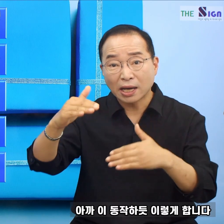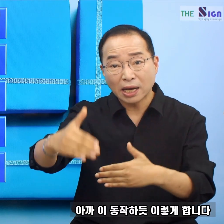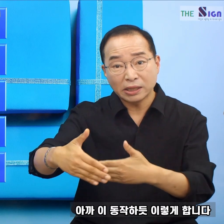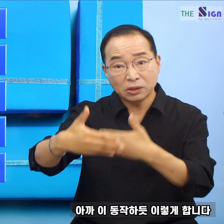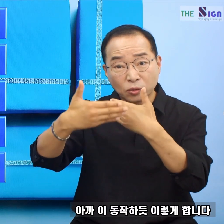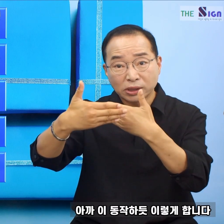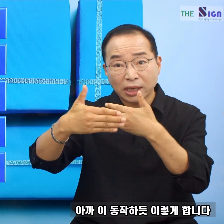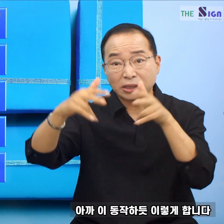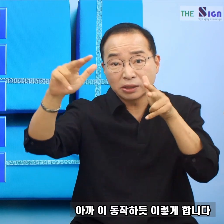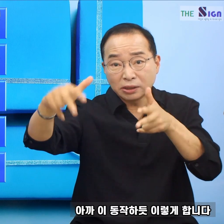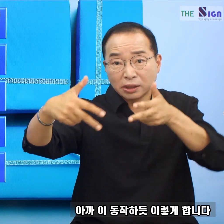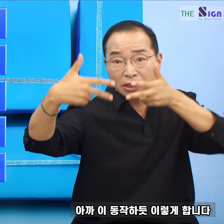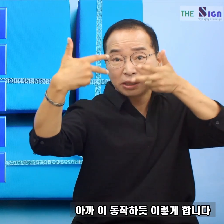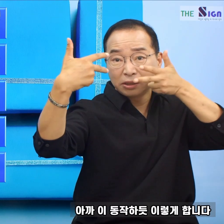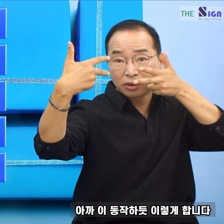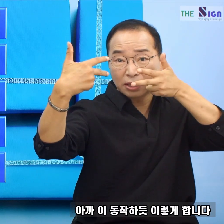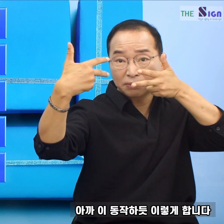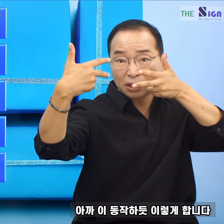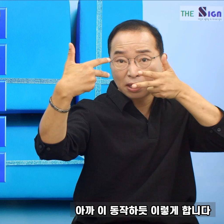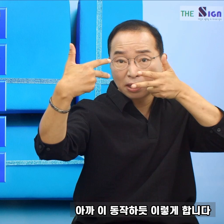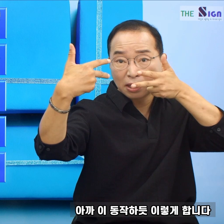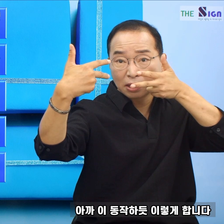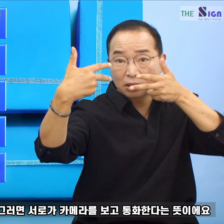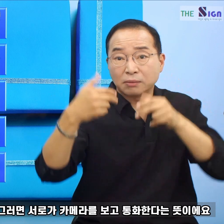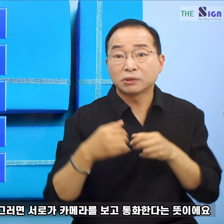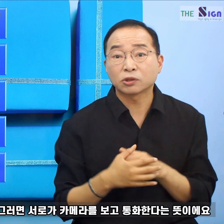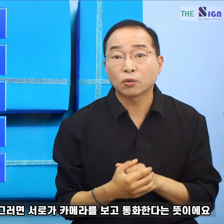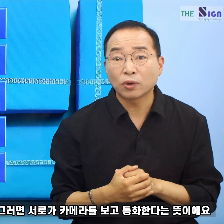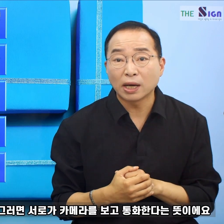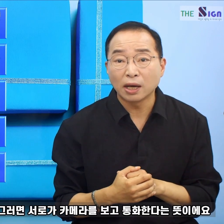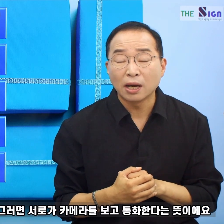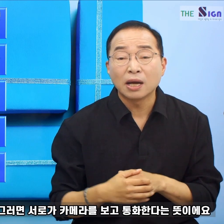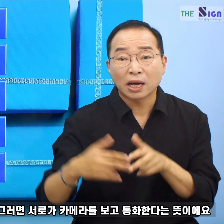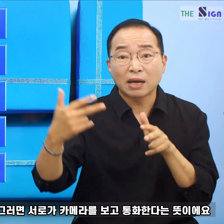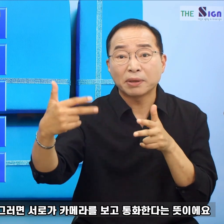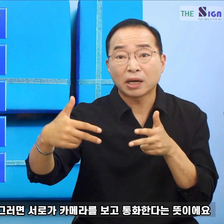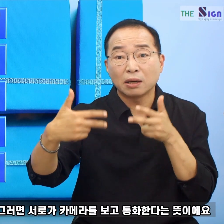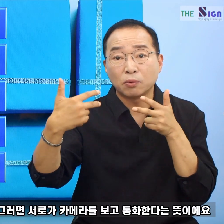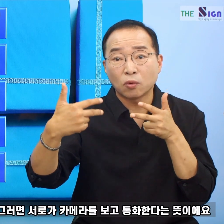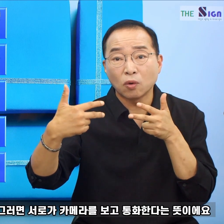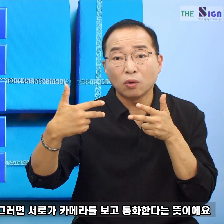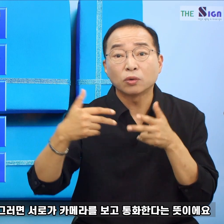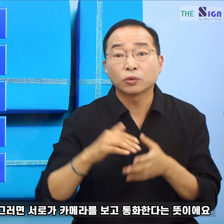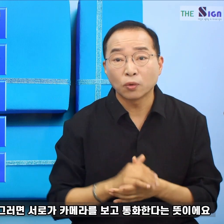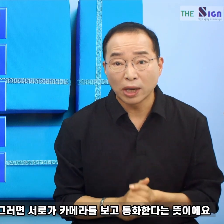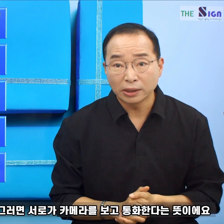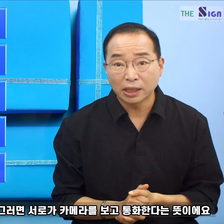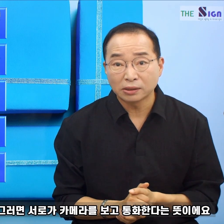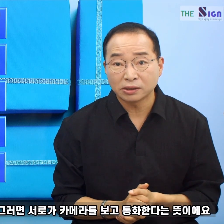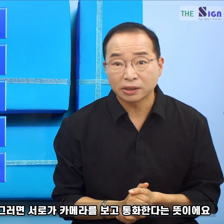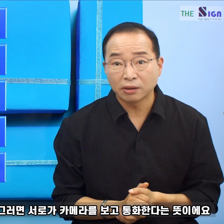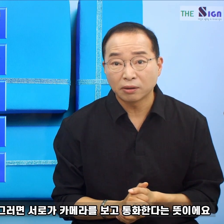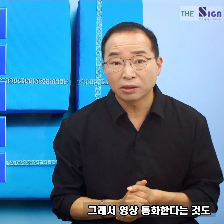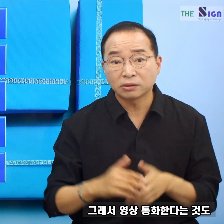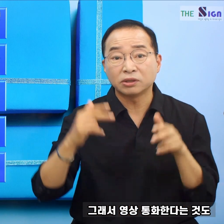이 동작 하듯 이렇게 합니다. 그러면 서로가 카메라를 보고 통화한다는 뜻이에요. 그래서